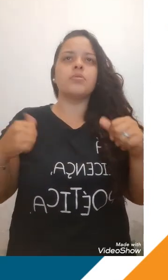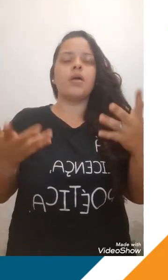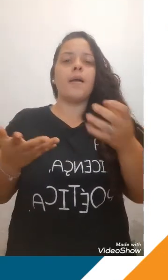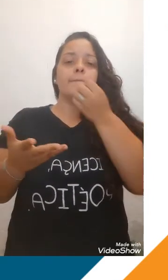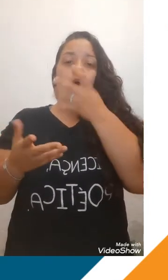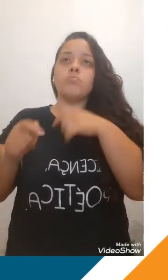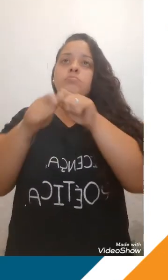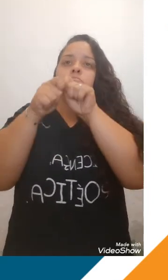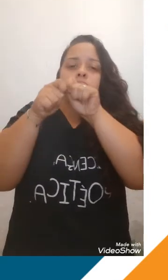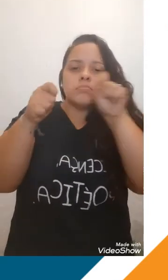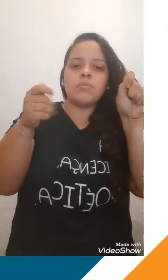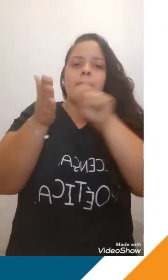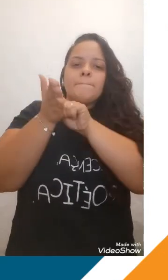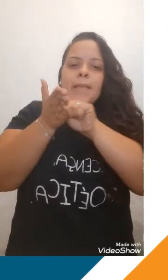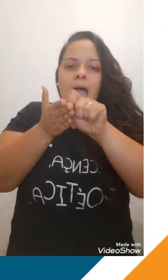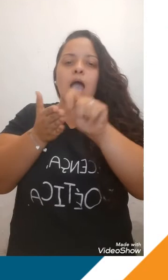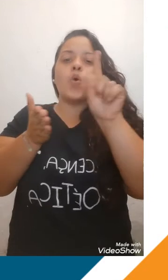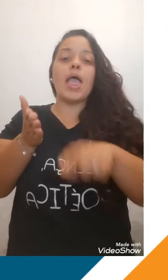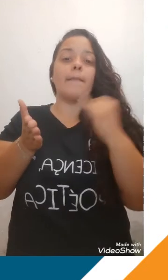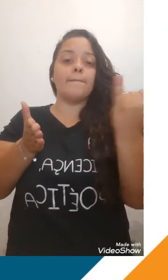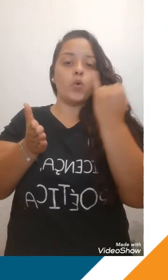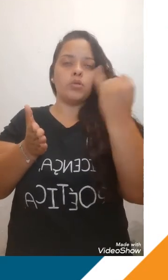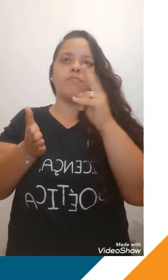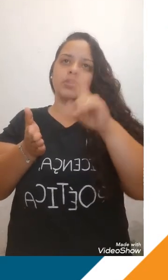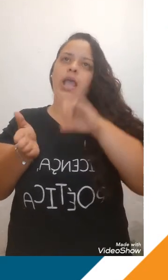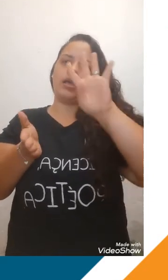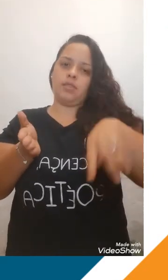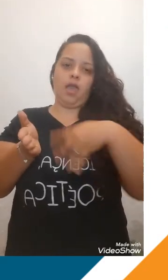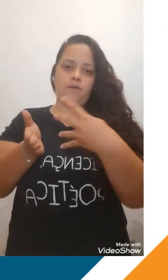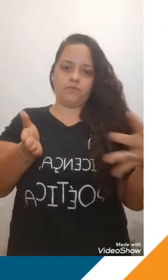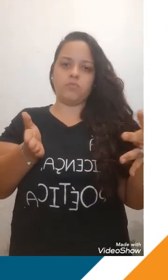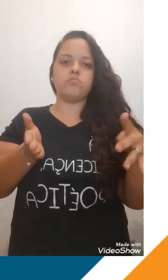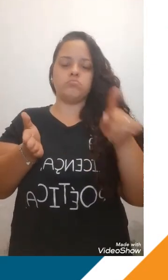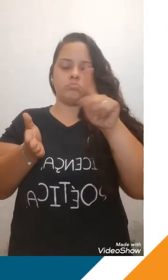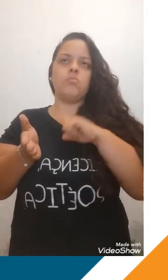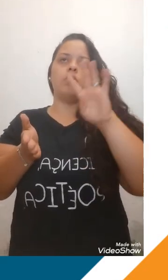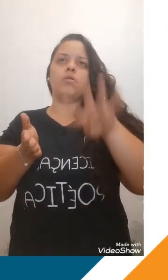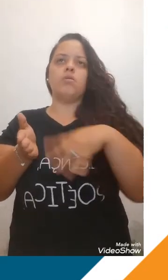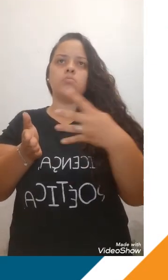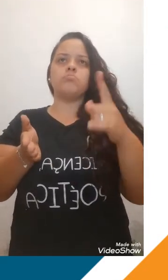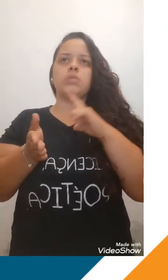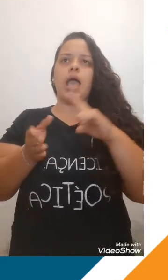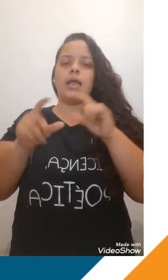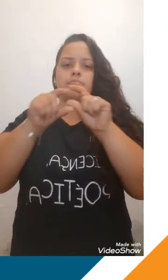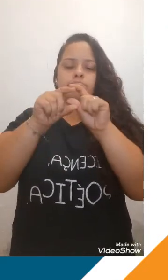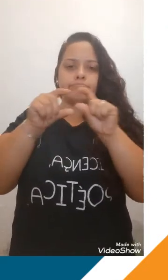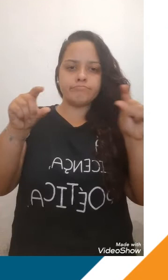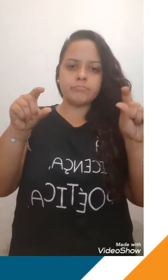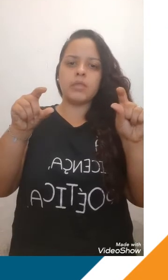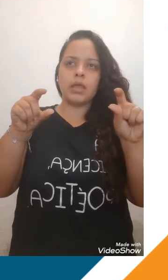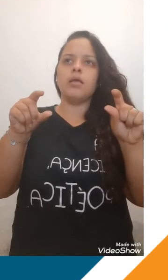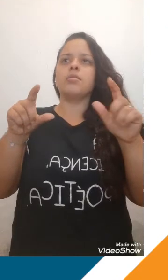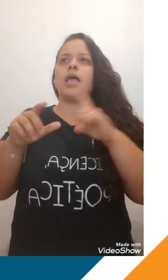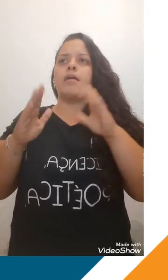questão. Vocês estão observando que existe um gráfico. Esse gráfico, né, ele tem uma legenda que está aí à esquerda,